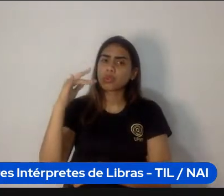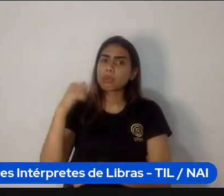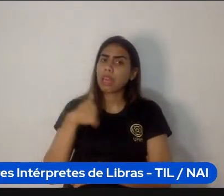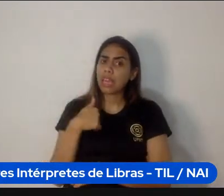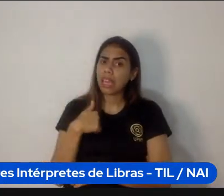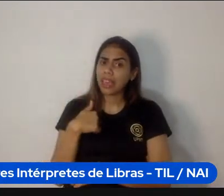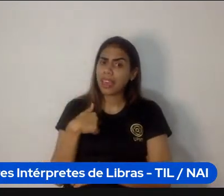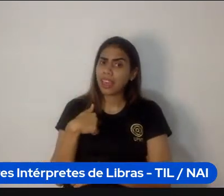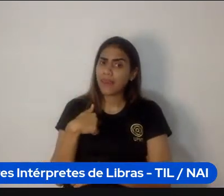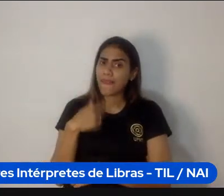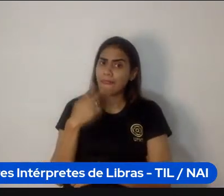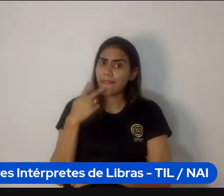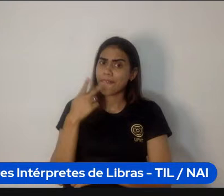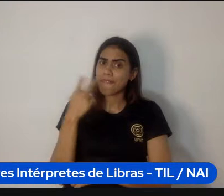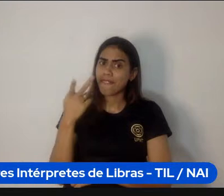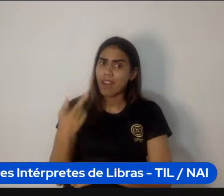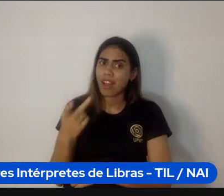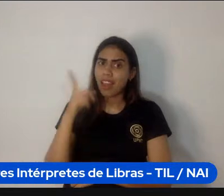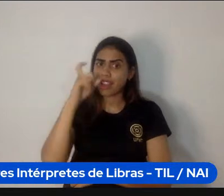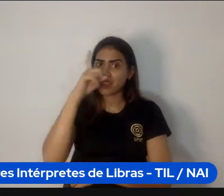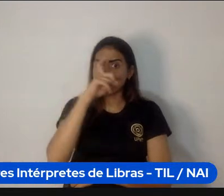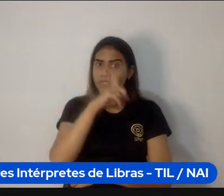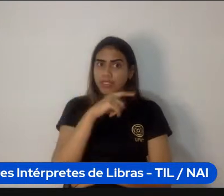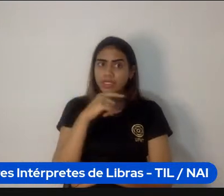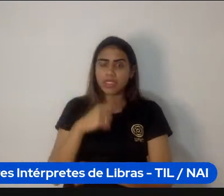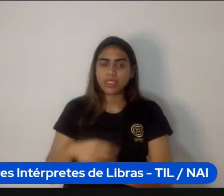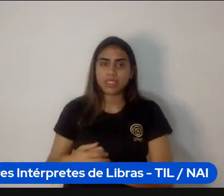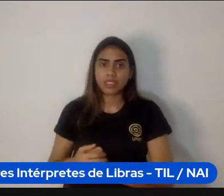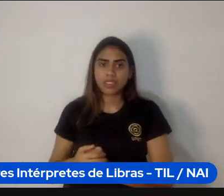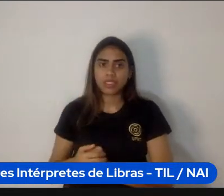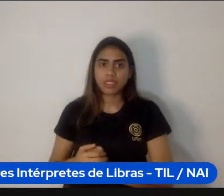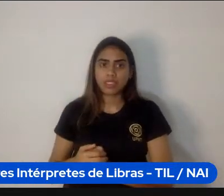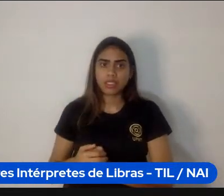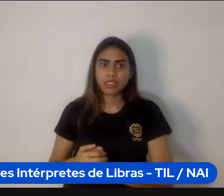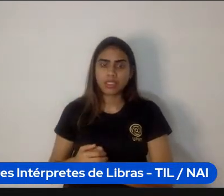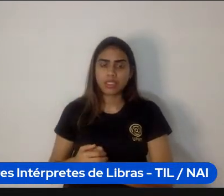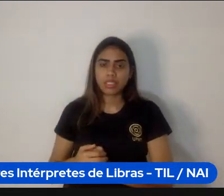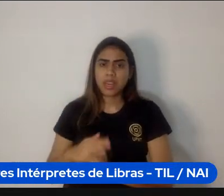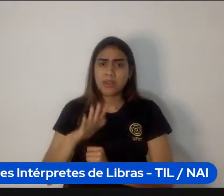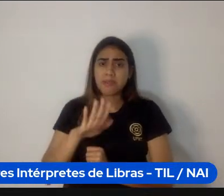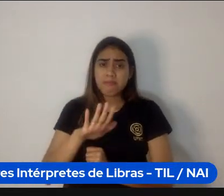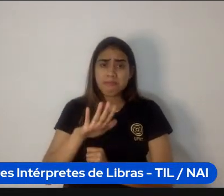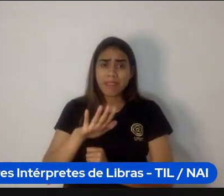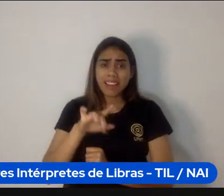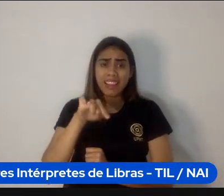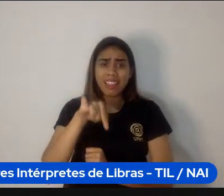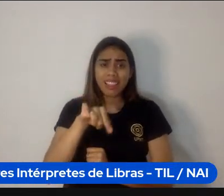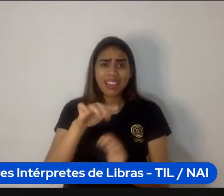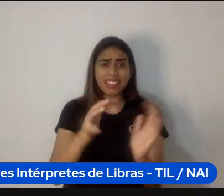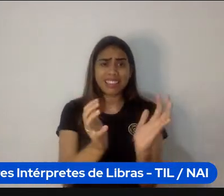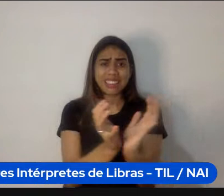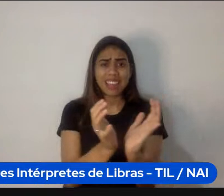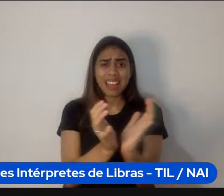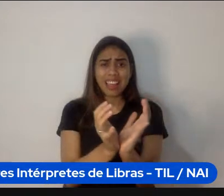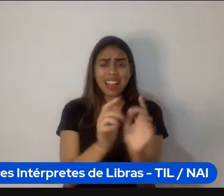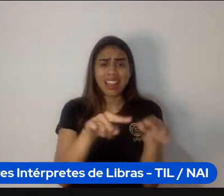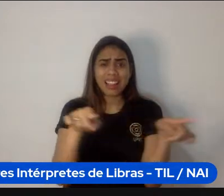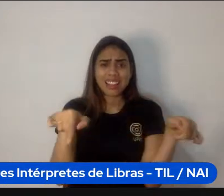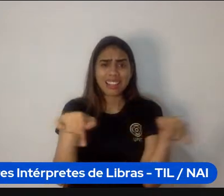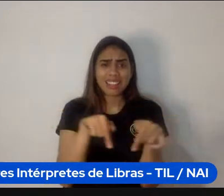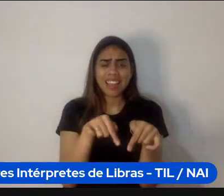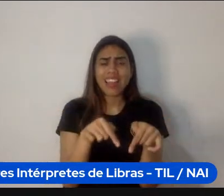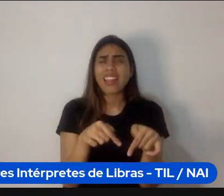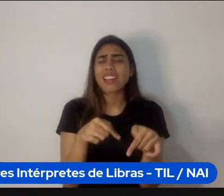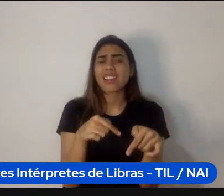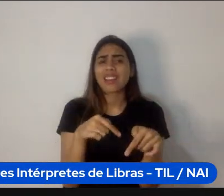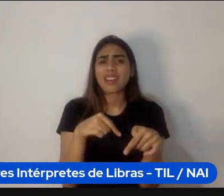barulho, e ele se aproximava para eu ter que falar, para ele entender a minha fala. E eu fui orientando, enfim,